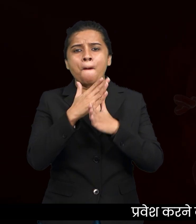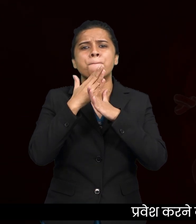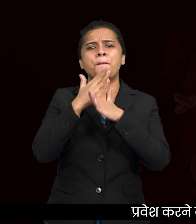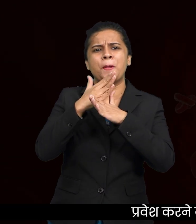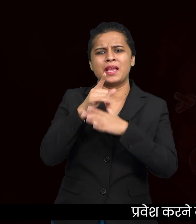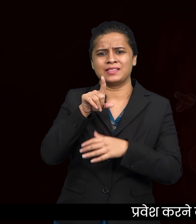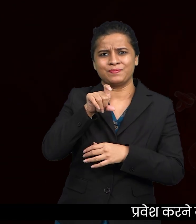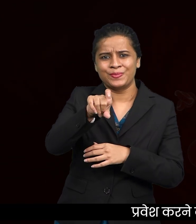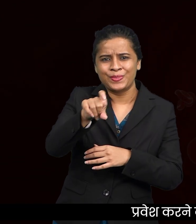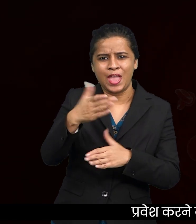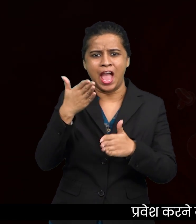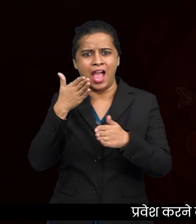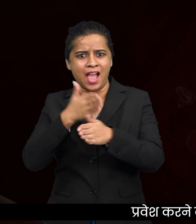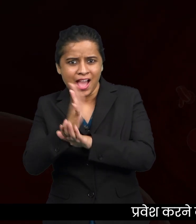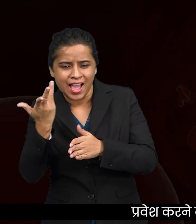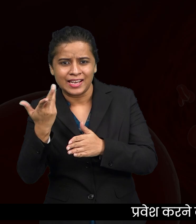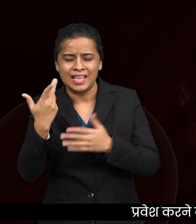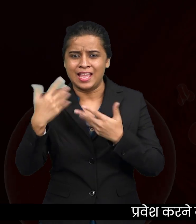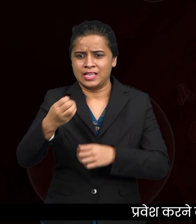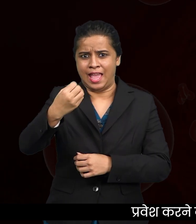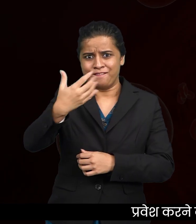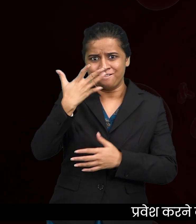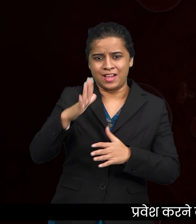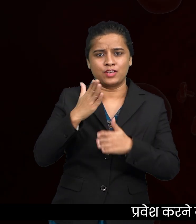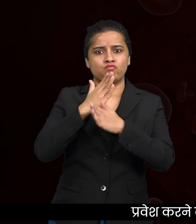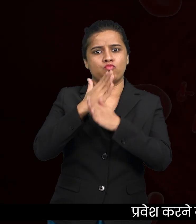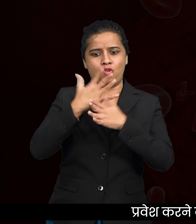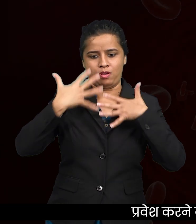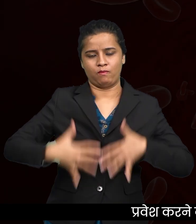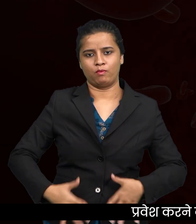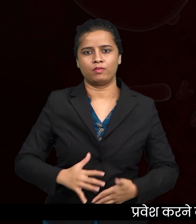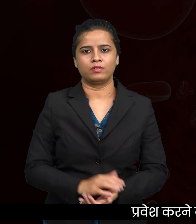प्रवेश करने वाले कीटाणुओं से लड़ते हैं।